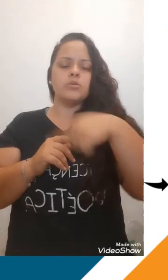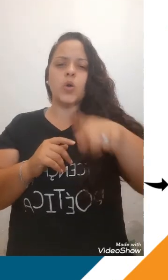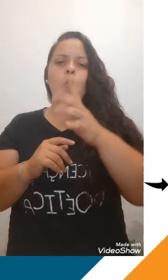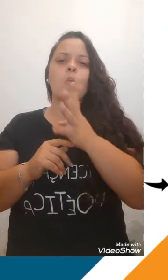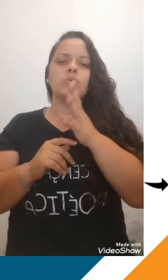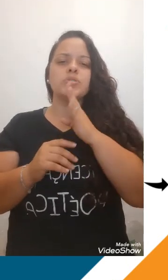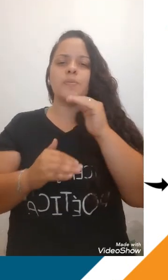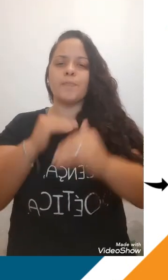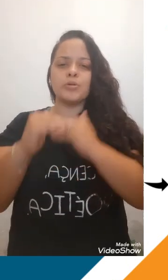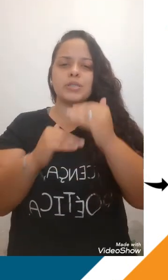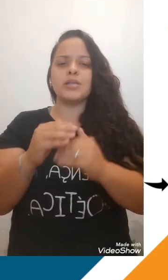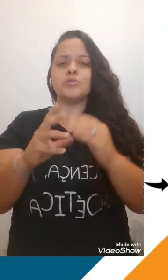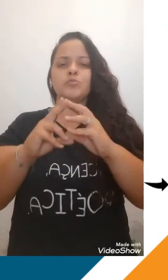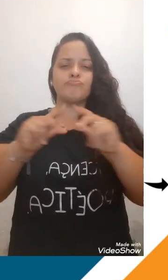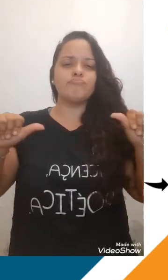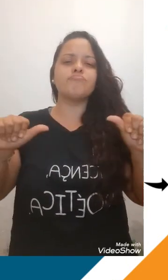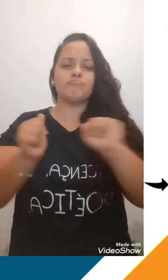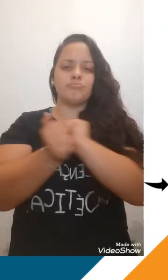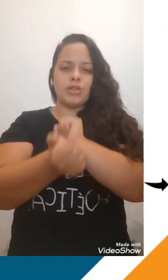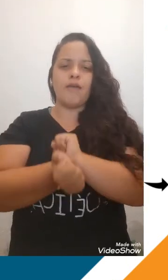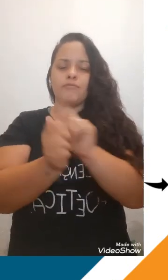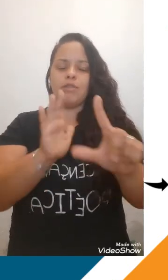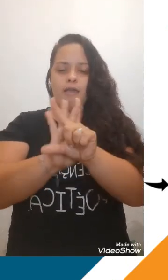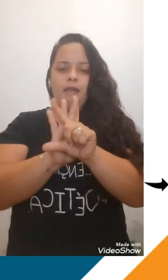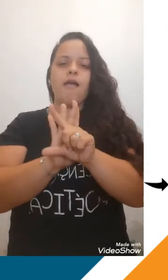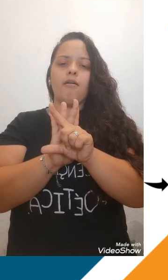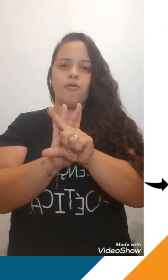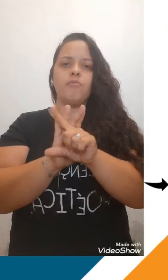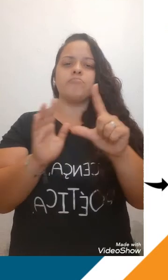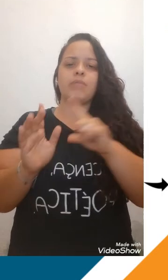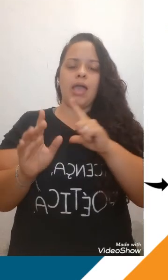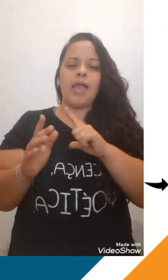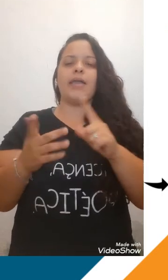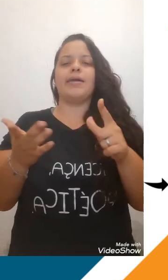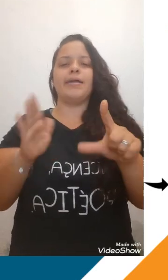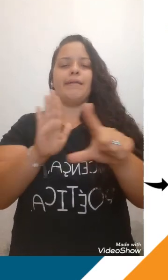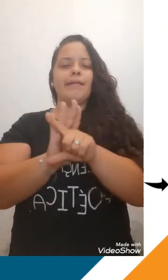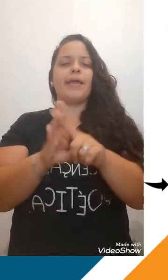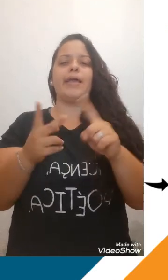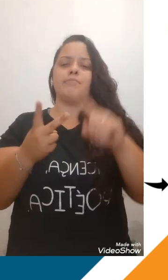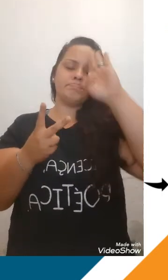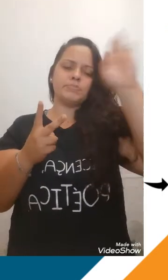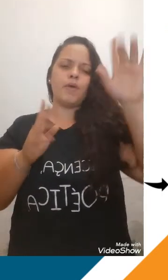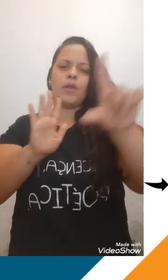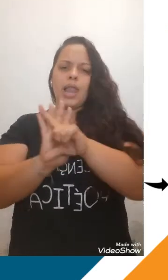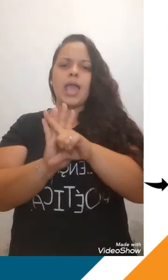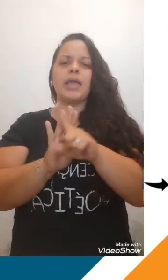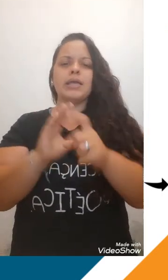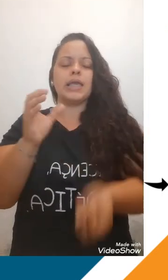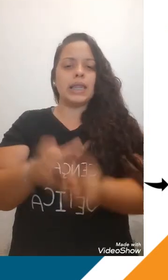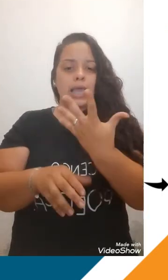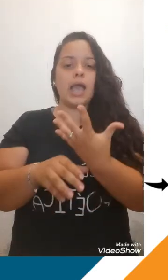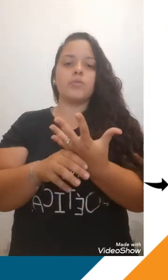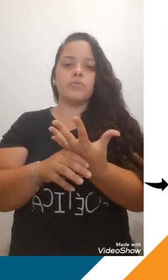processo abolicionista, né, legal, né, através das leis, as principais leis que foram criadas